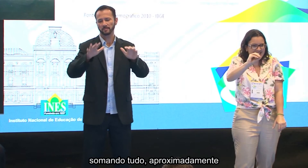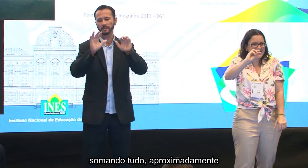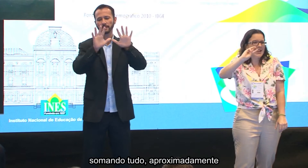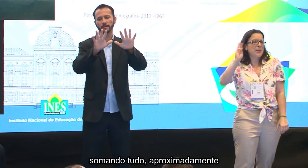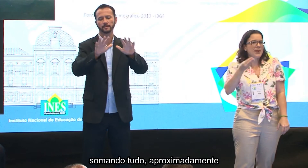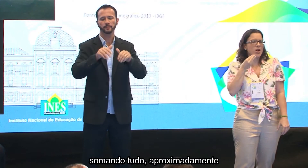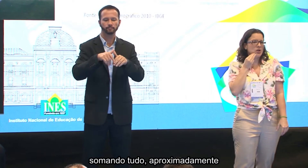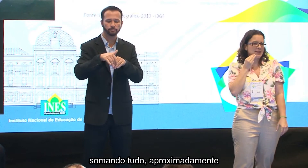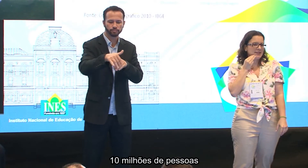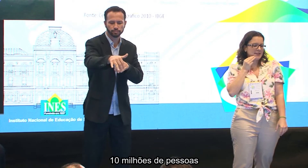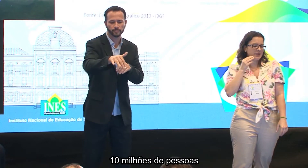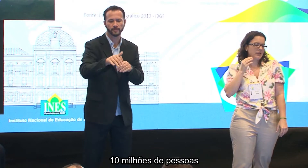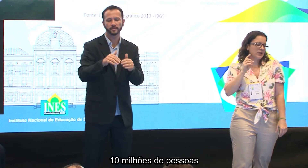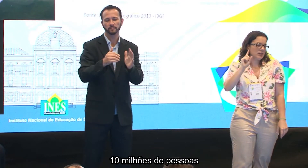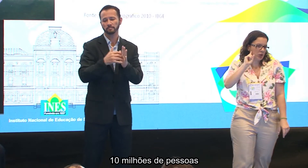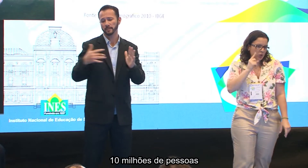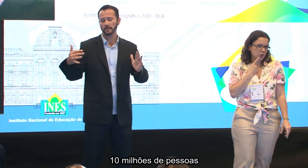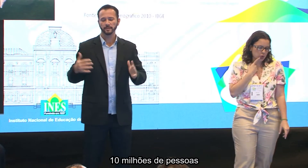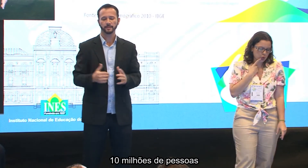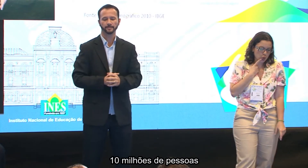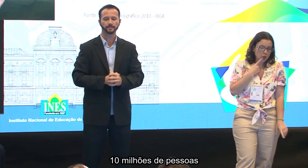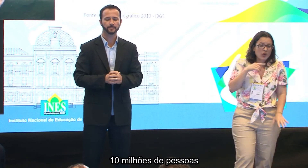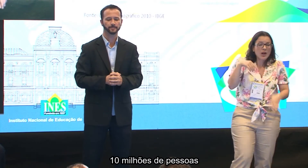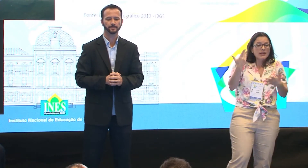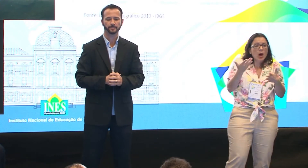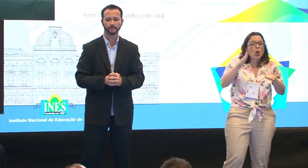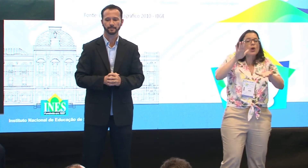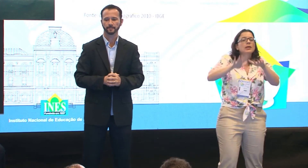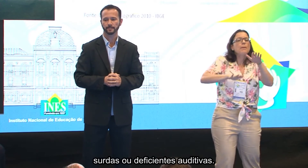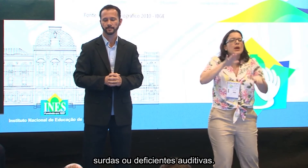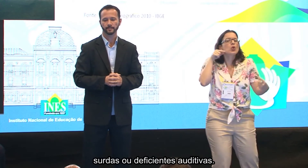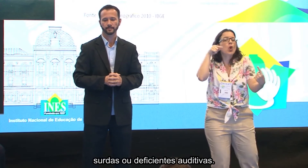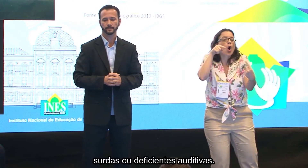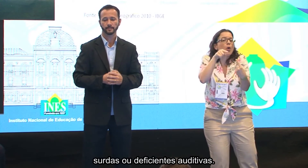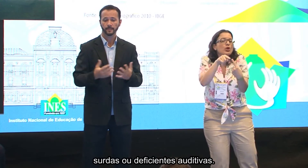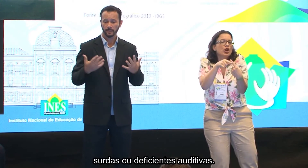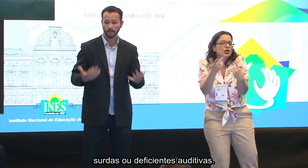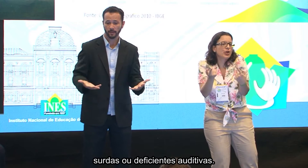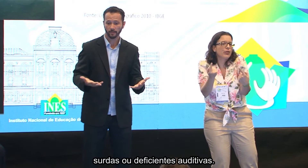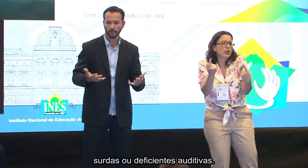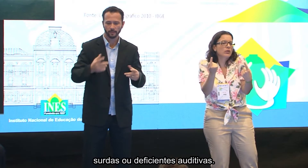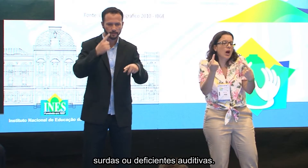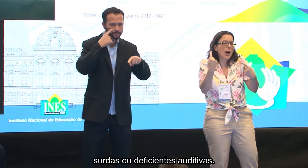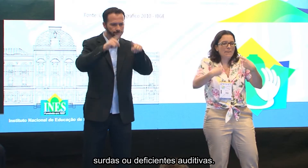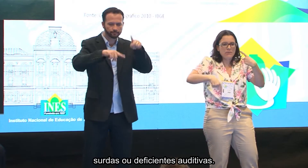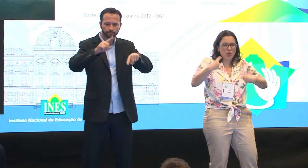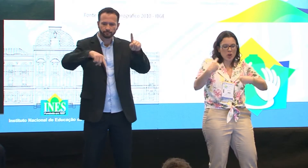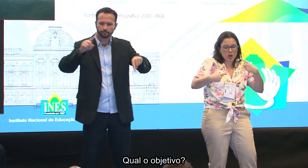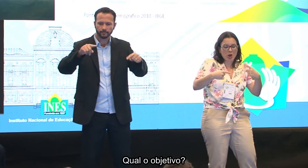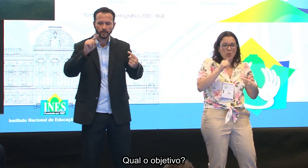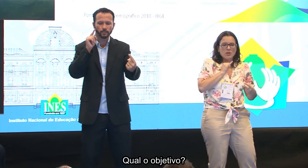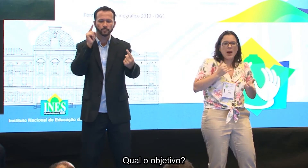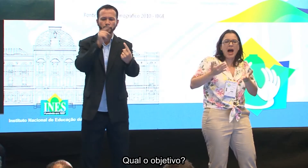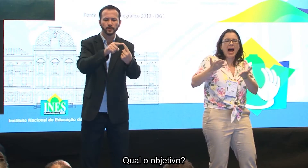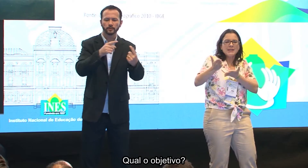tudo, aproximadamente 10 milhões de pessoas surdas ou deficientes auditivas. E qual o